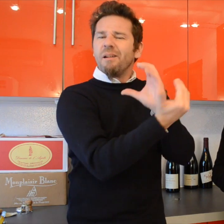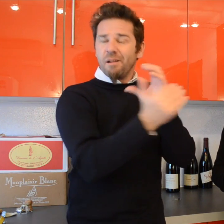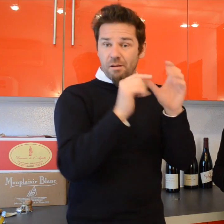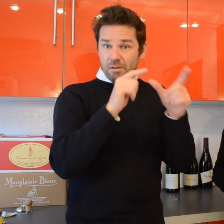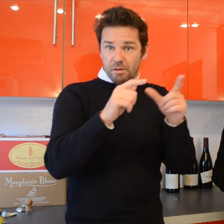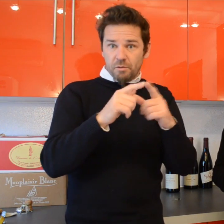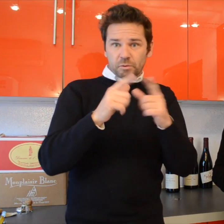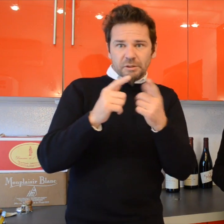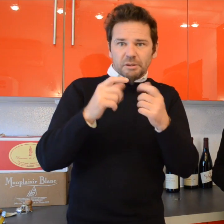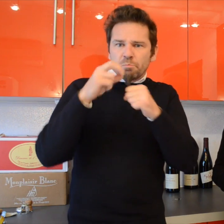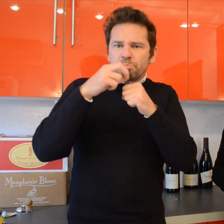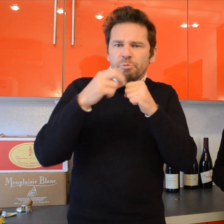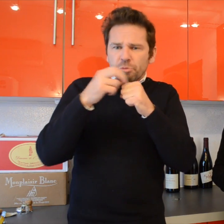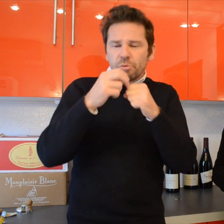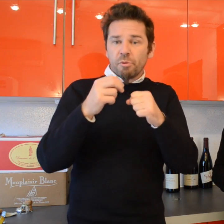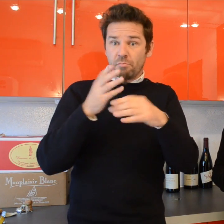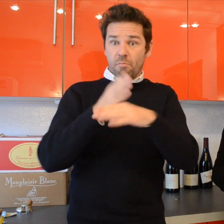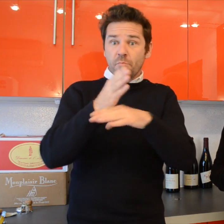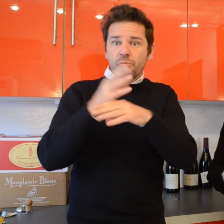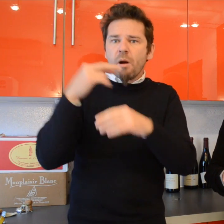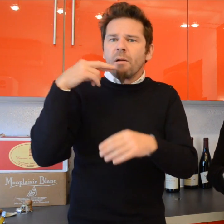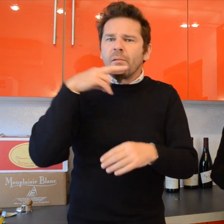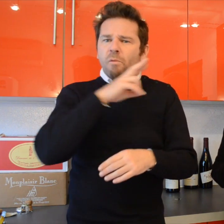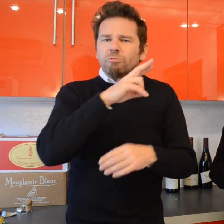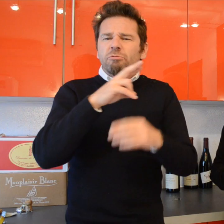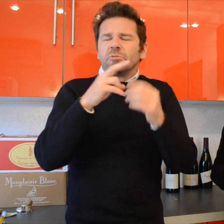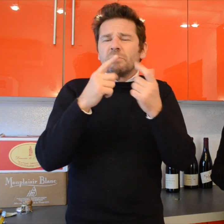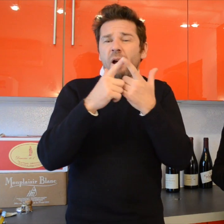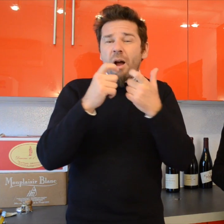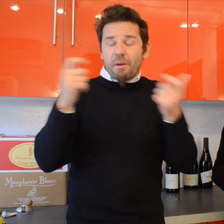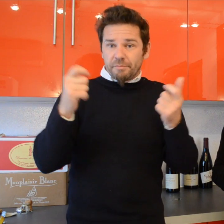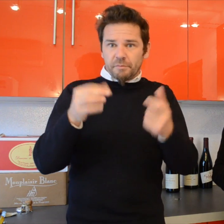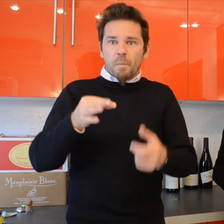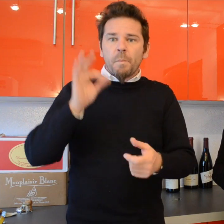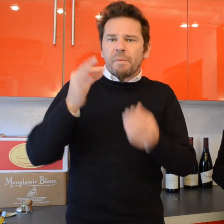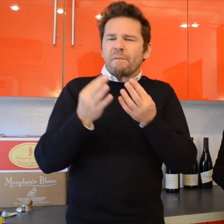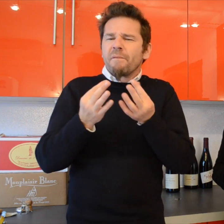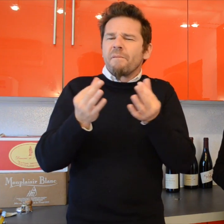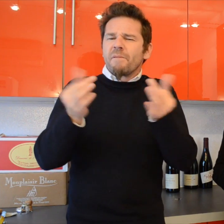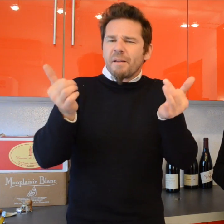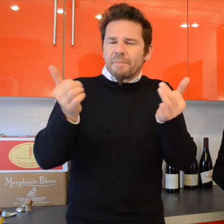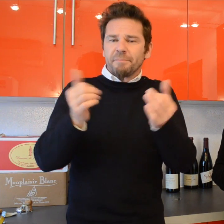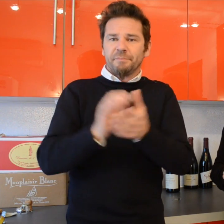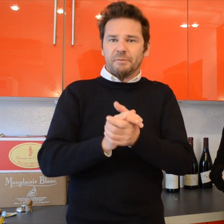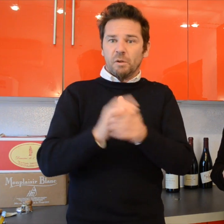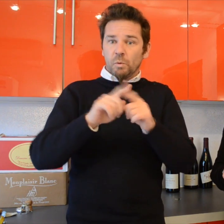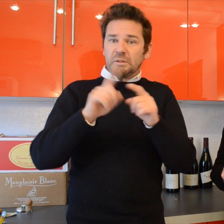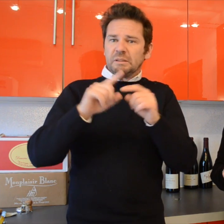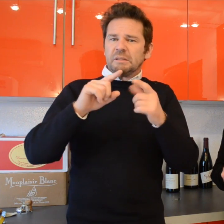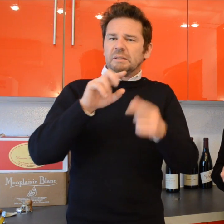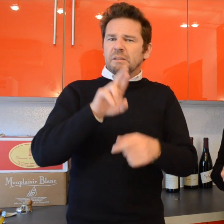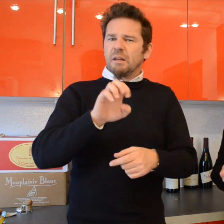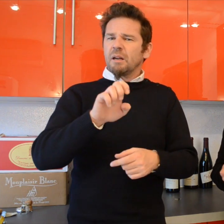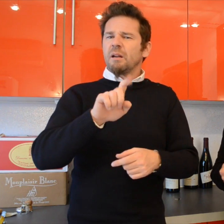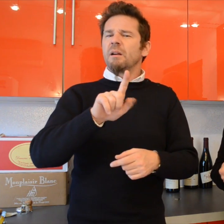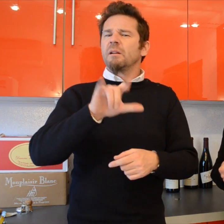peu bois de rose, qui donne pas mal de finesse à ce vin. Il y a un côté réglisse aussi, qui est assez